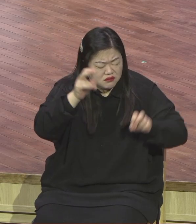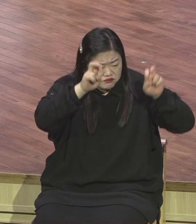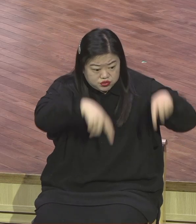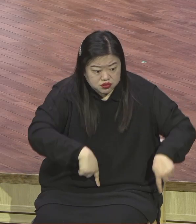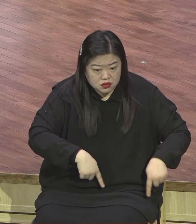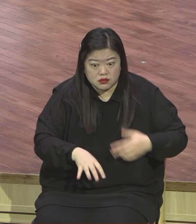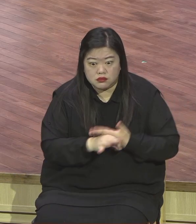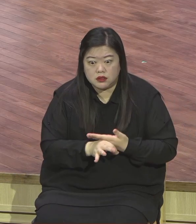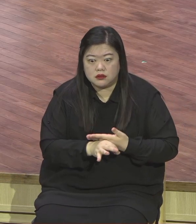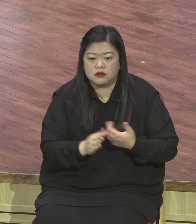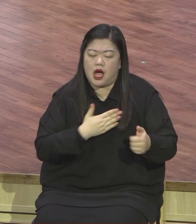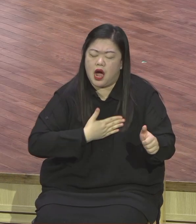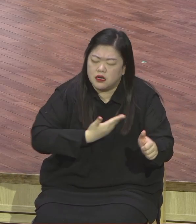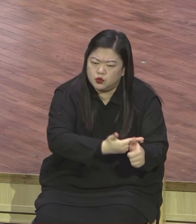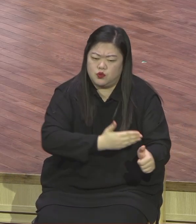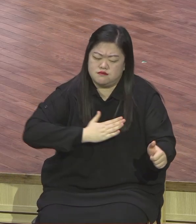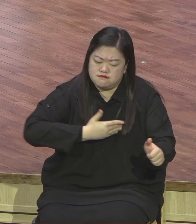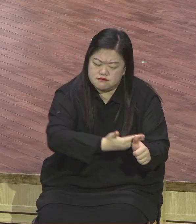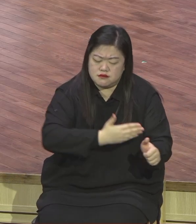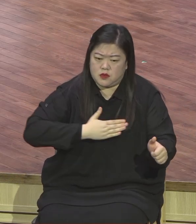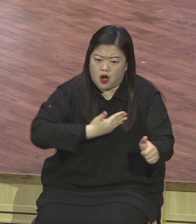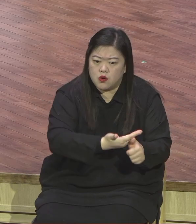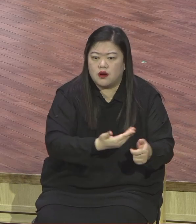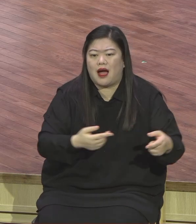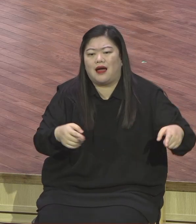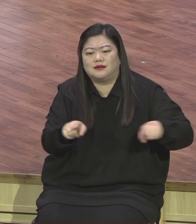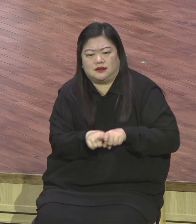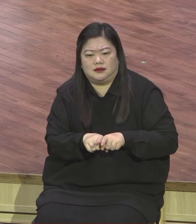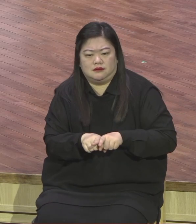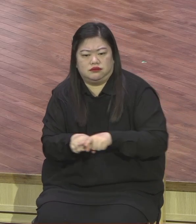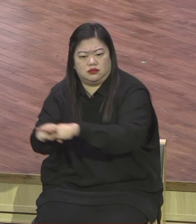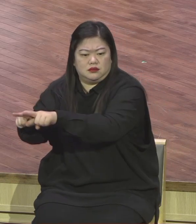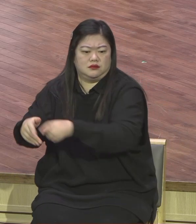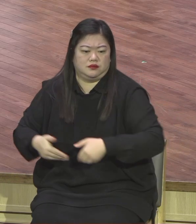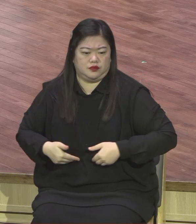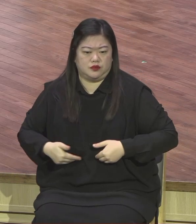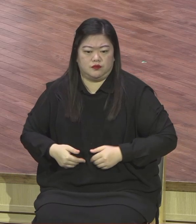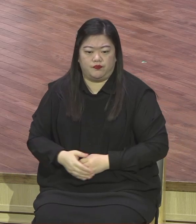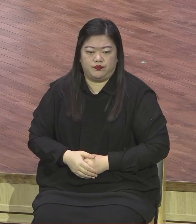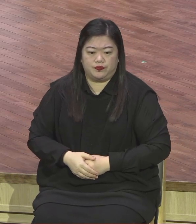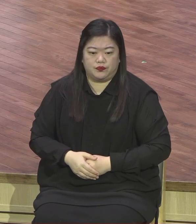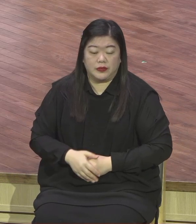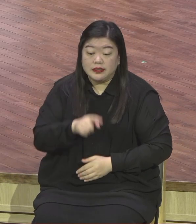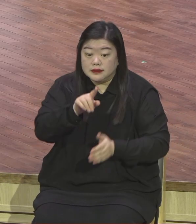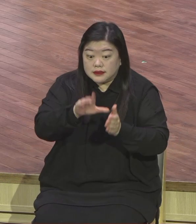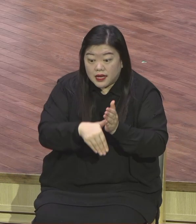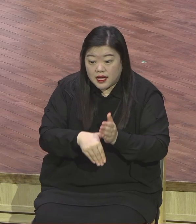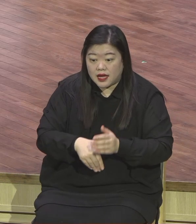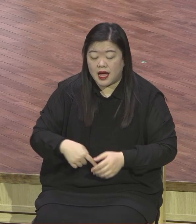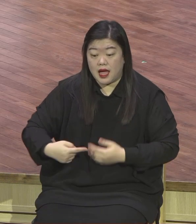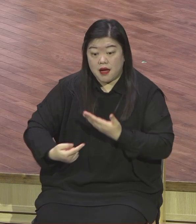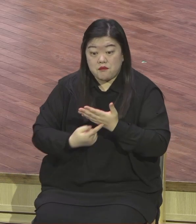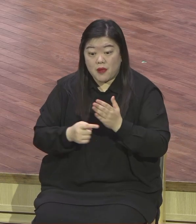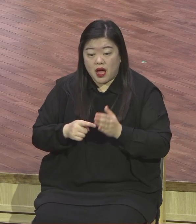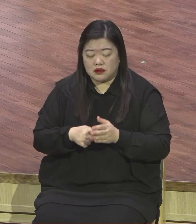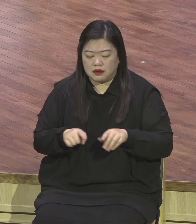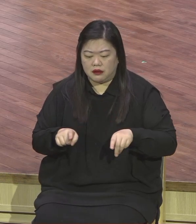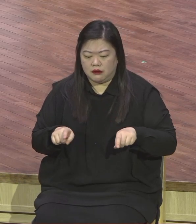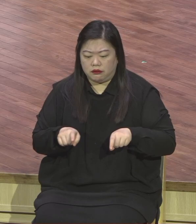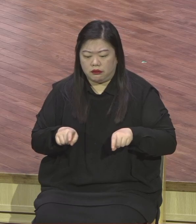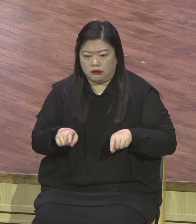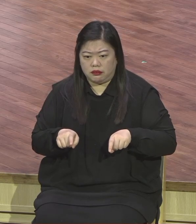신앙생활하면서 영적 심지가 경고해야 됩니다 영적 심지 뒤로